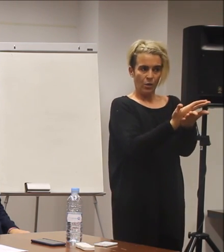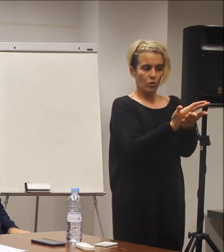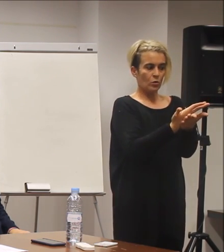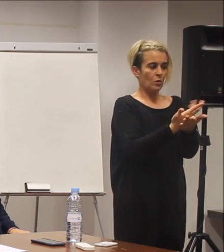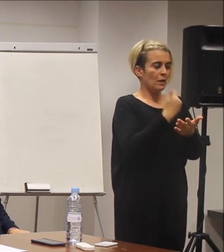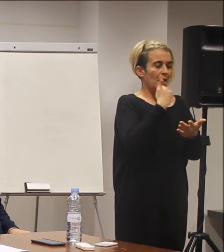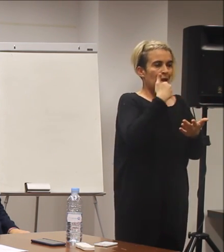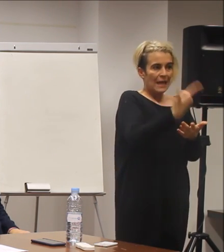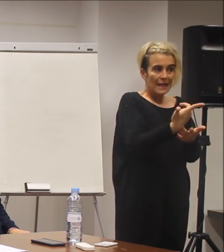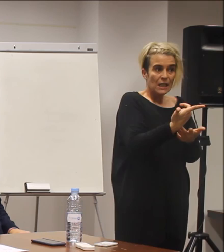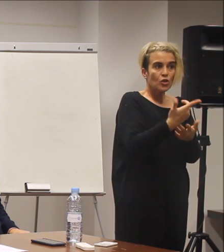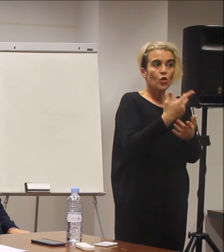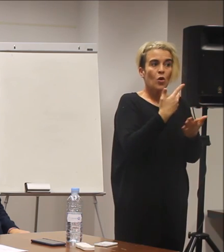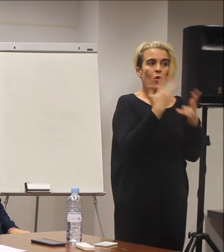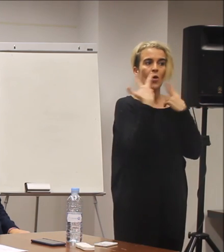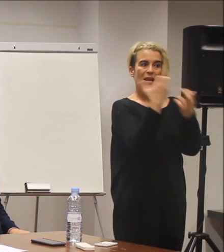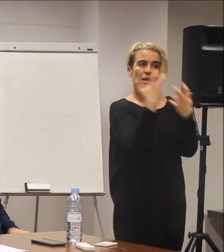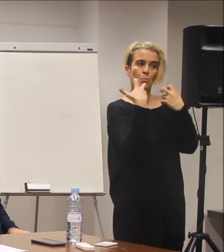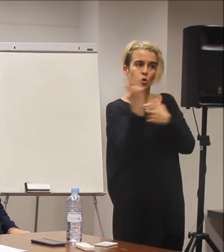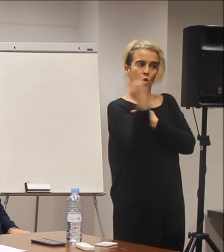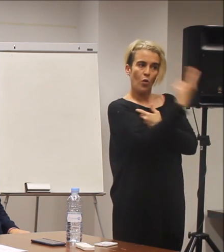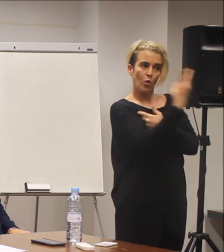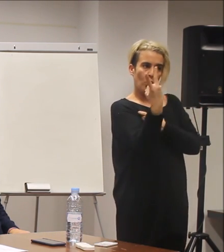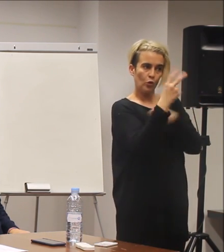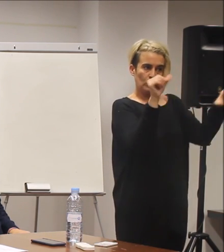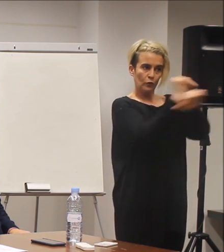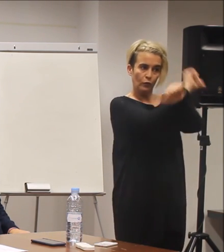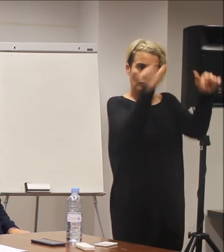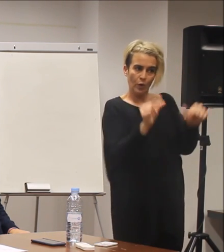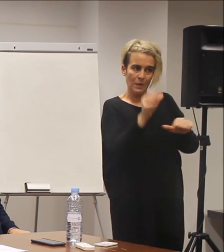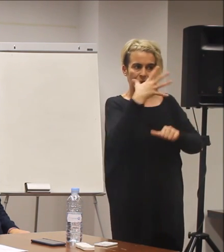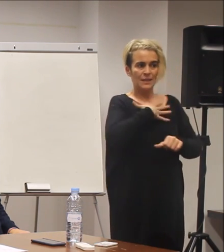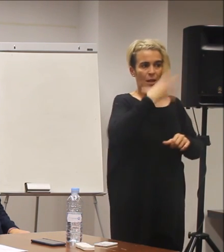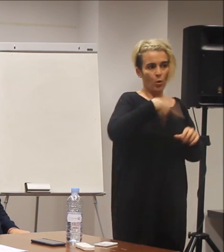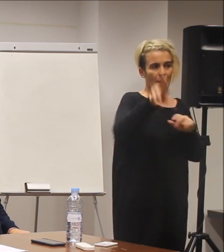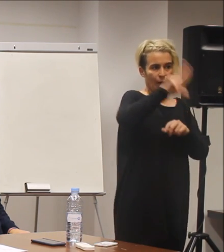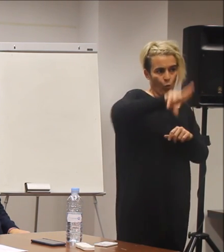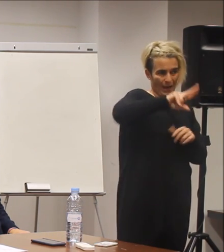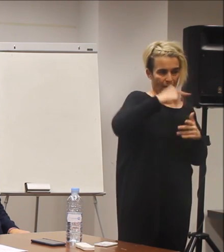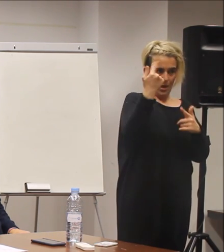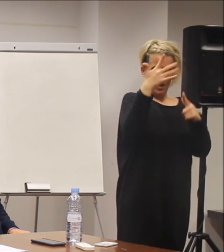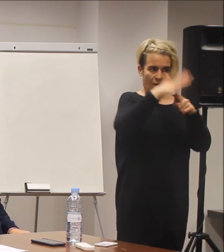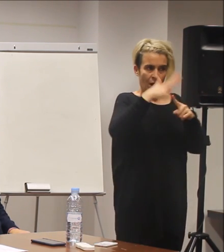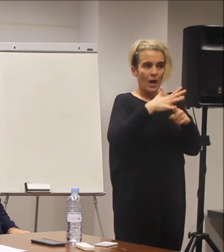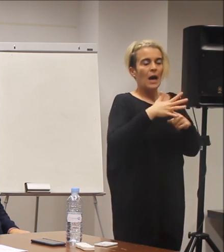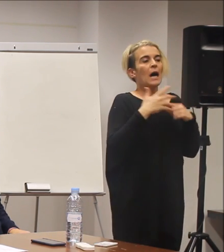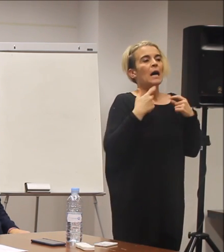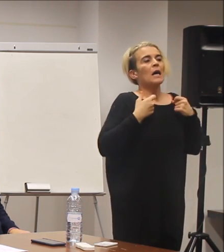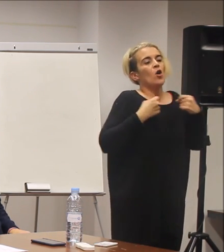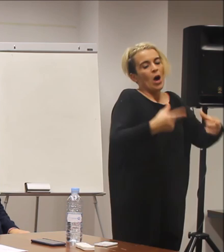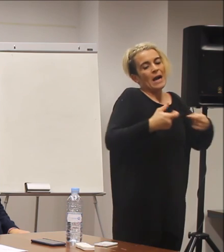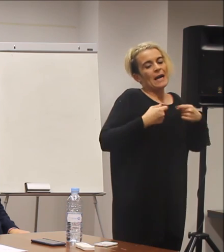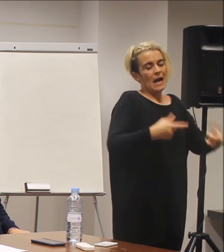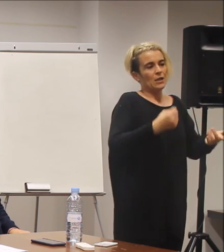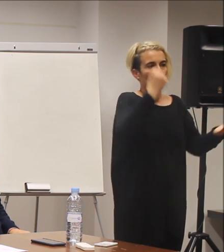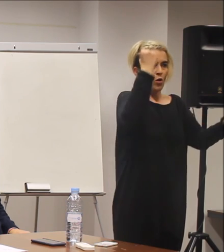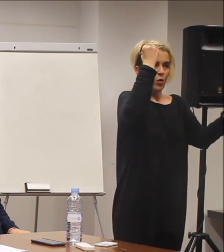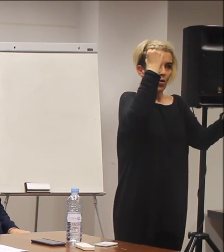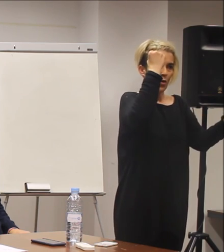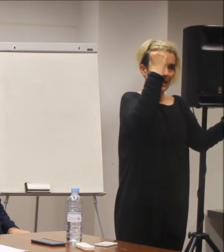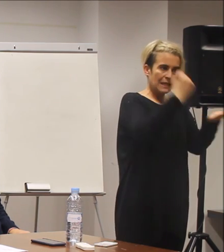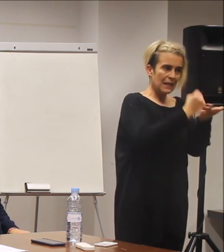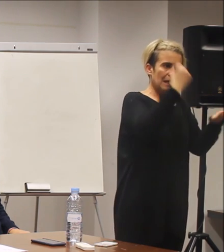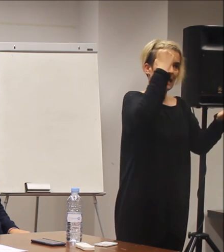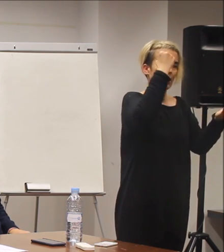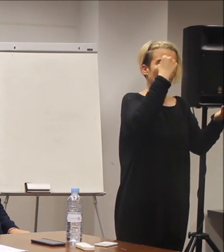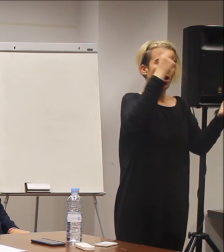hay jurisprudencia tanto de una vía como de la otra. ¿Vale? Pero bueno, recuperarlo. Gastos y los gastos de inscripción, cancelación en el